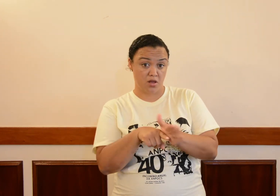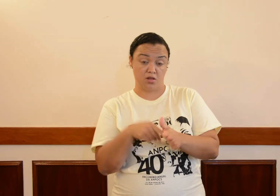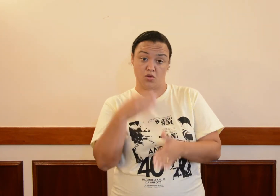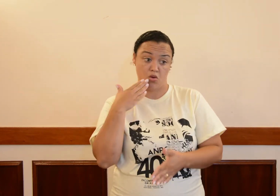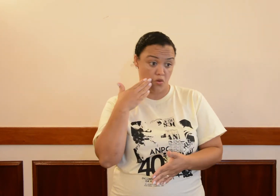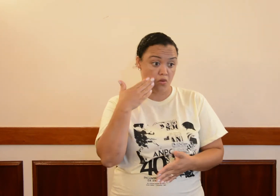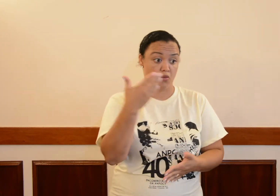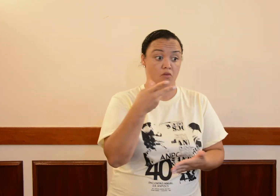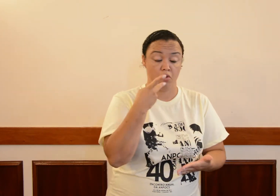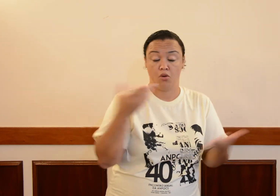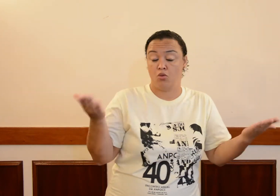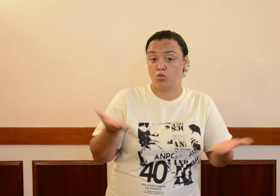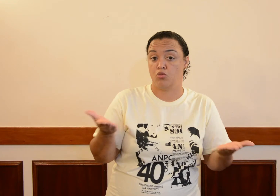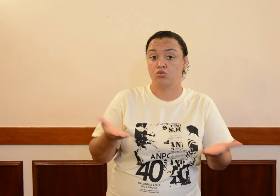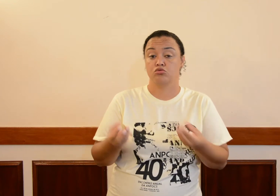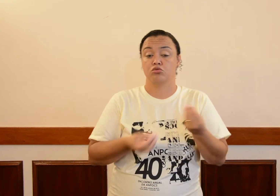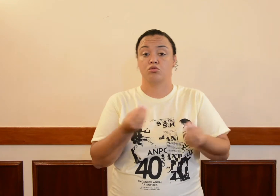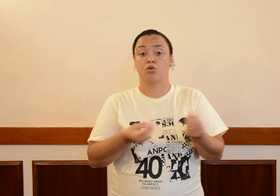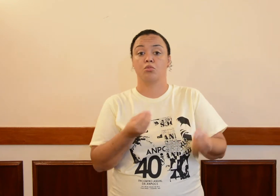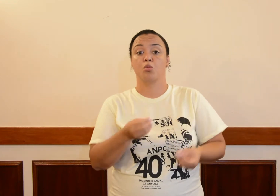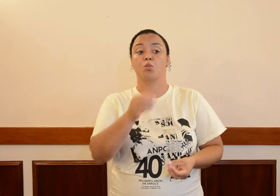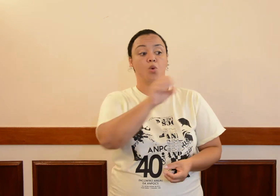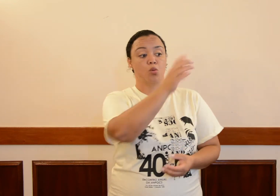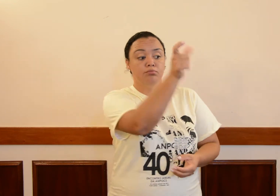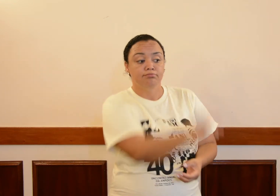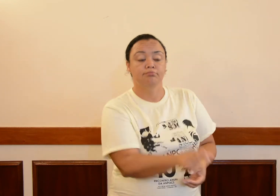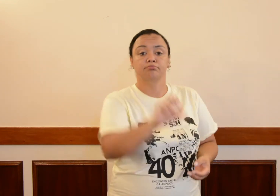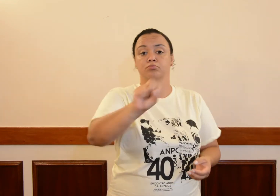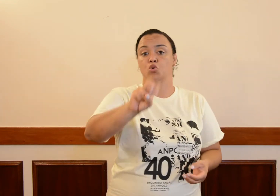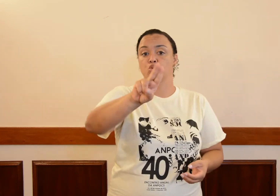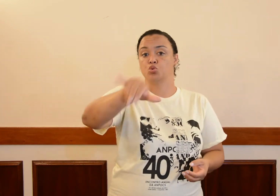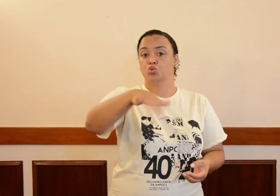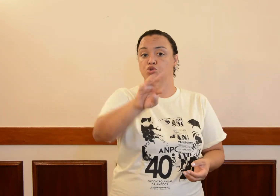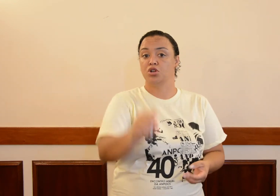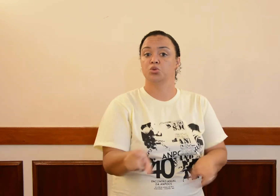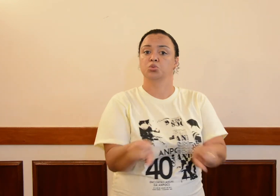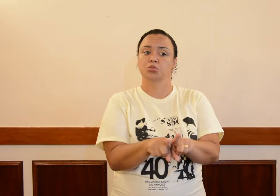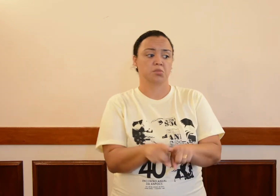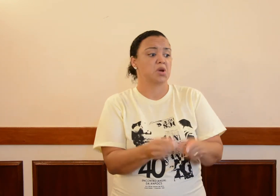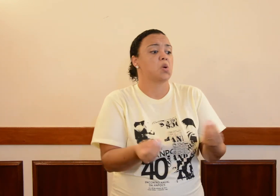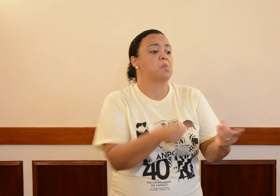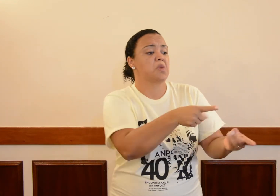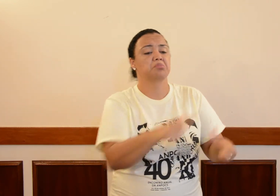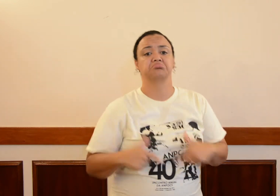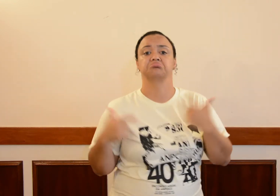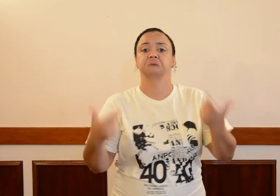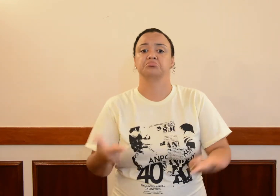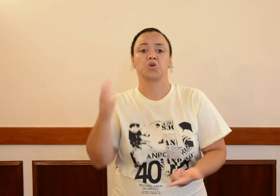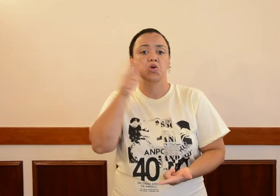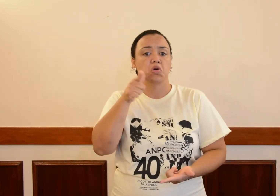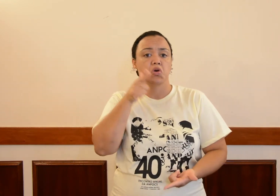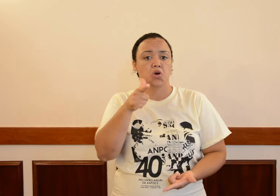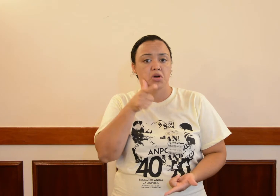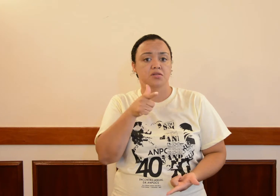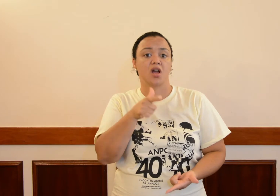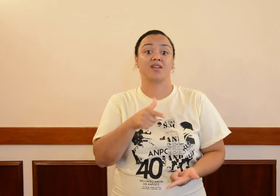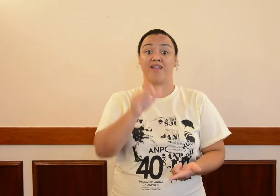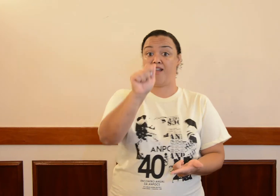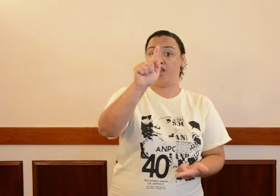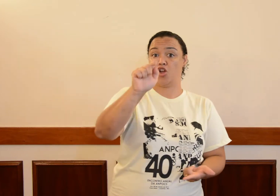como produtoras de sujeitos e de entender a subjetividade de agência a partir do paradoxo da subjetivação, contribui